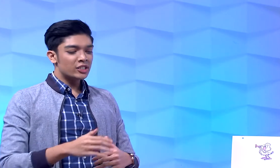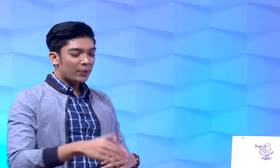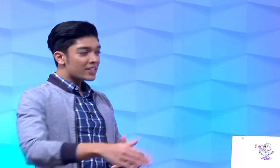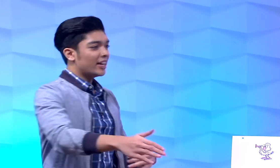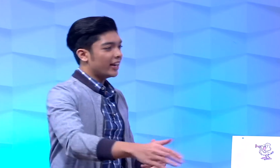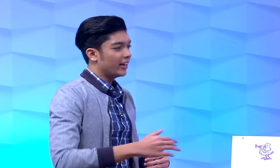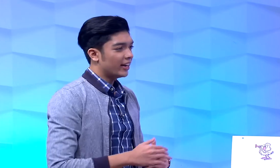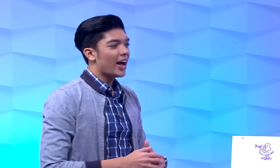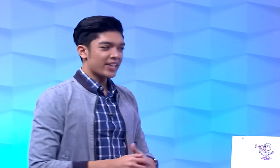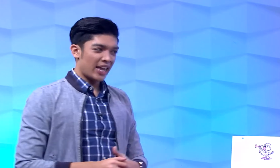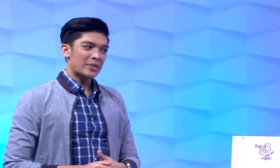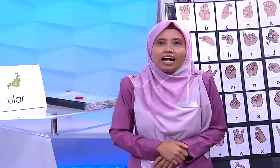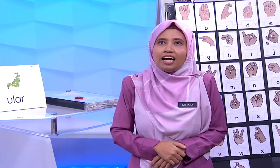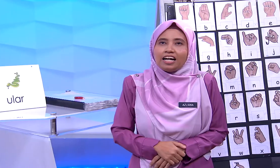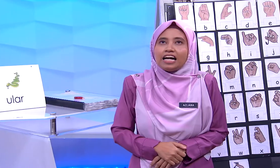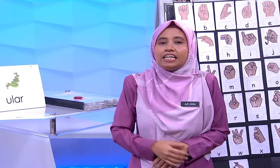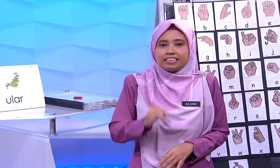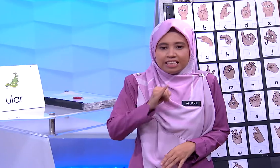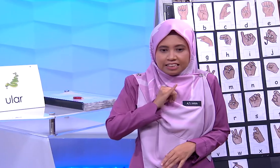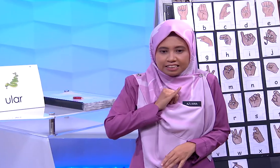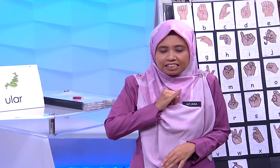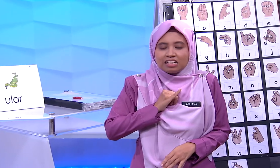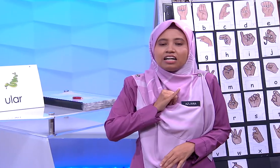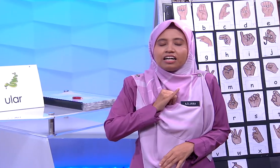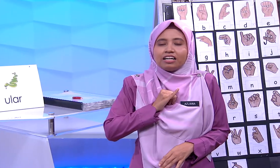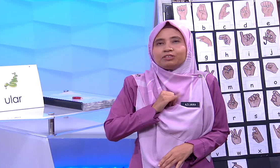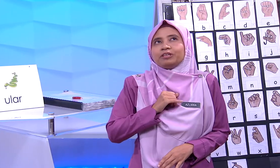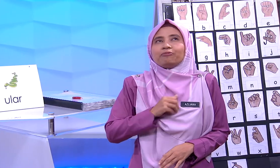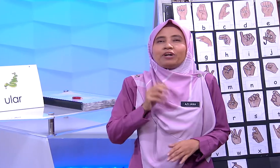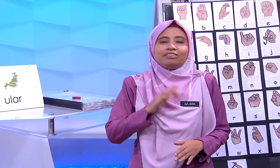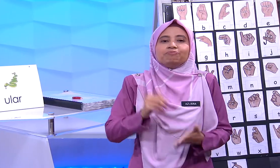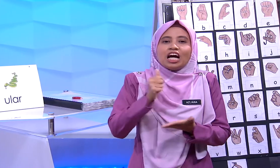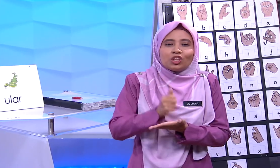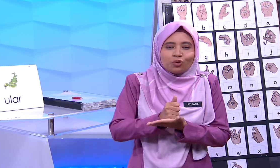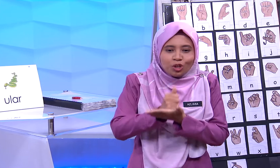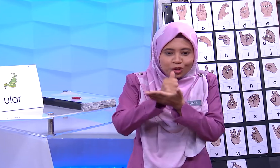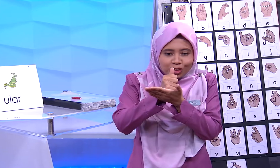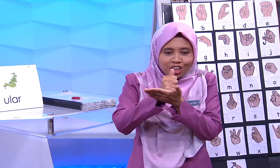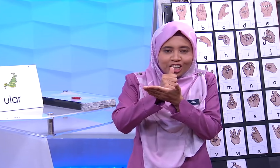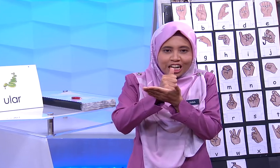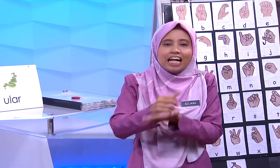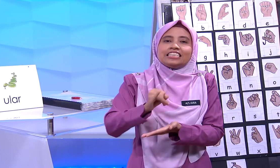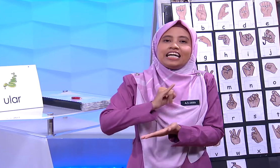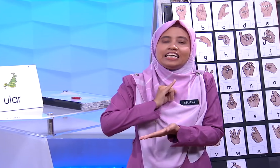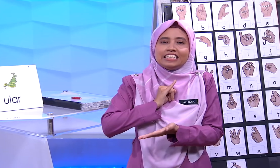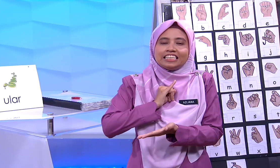seberang delete Oke Macam mana saya Ice kau tolo tolo saya